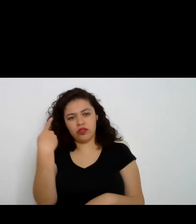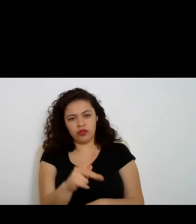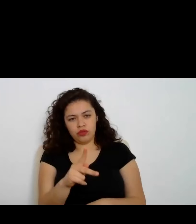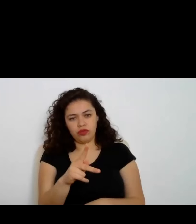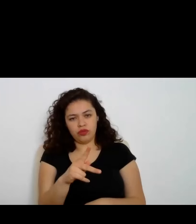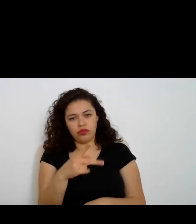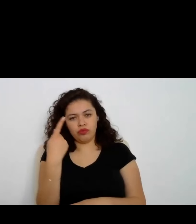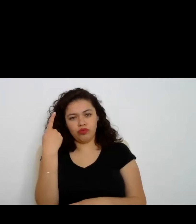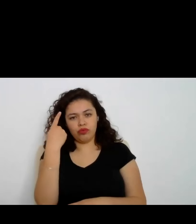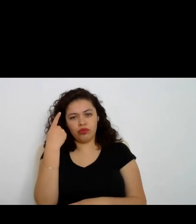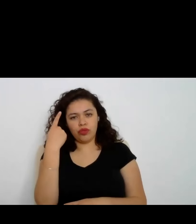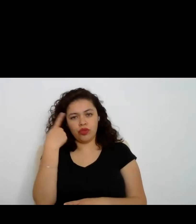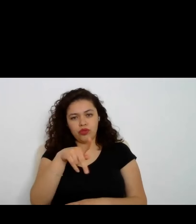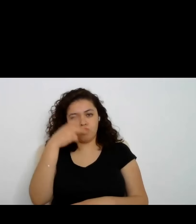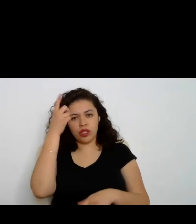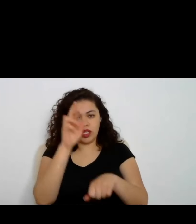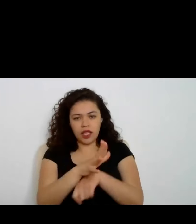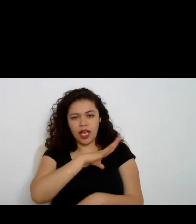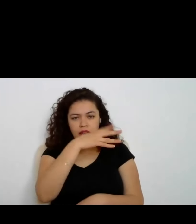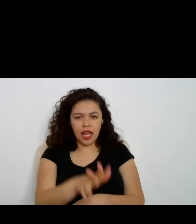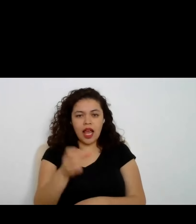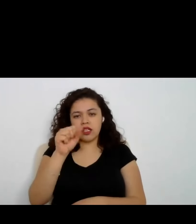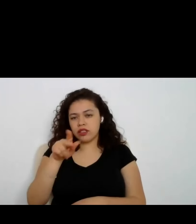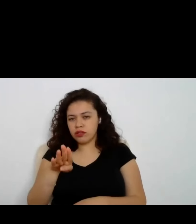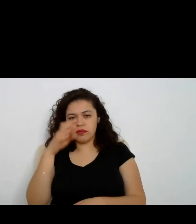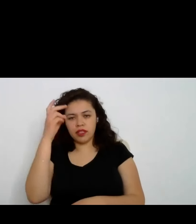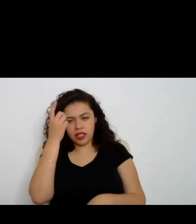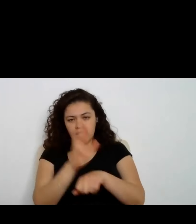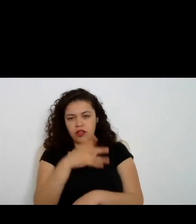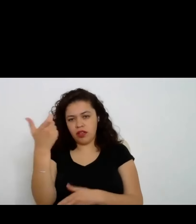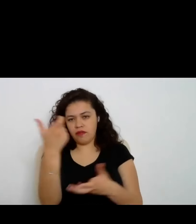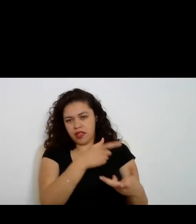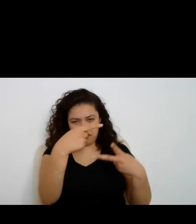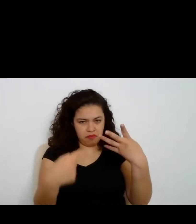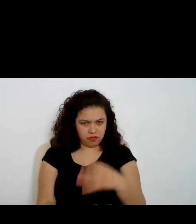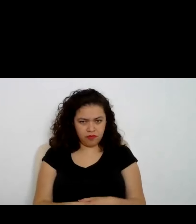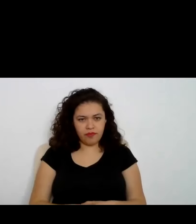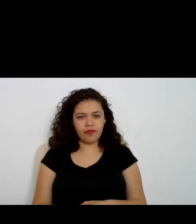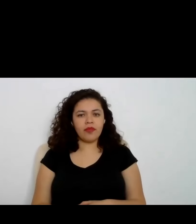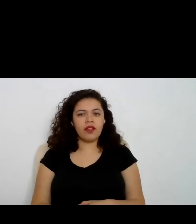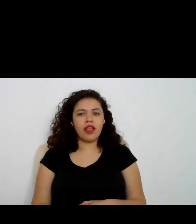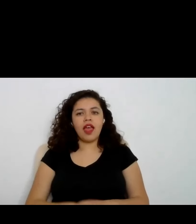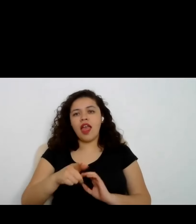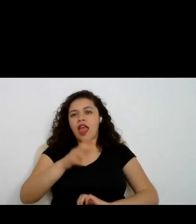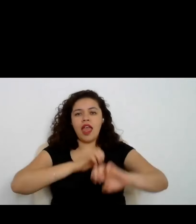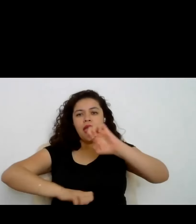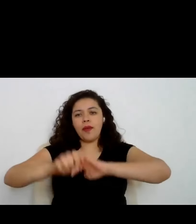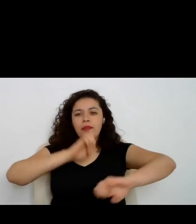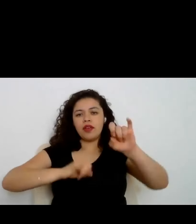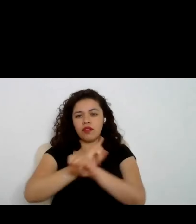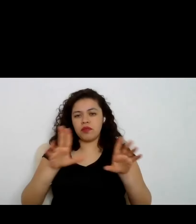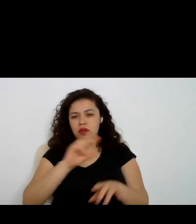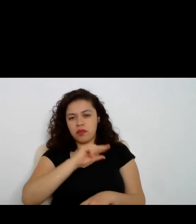ejecutivos, por ejemplo, del director general, su director de finanzas y demás, igual, o sea, la empresa me puede dar esos datos personales de